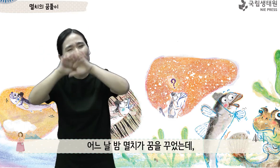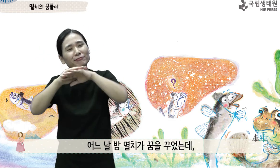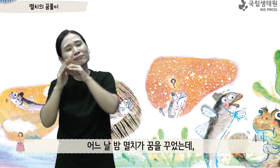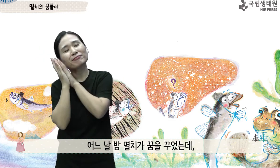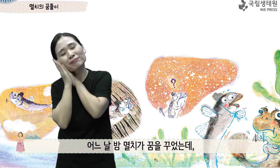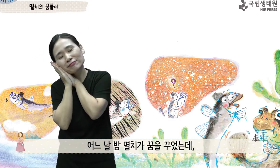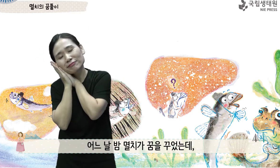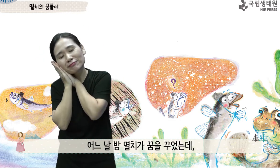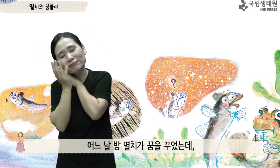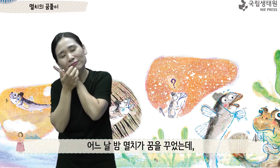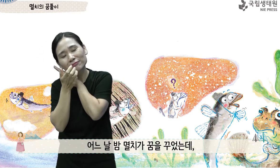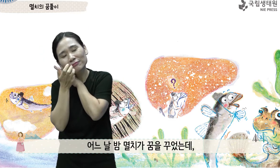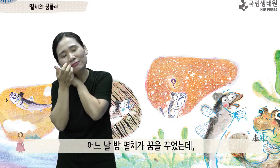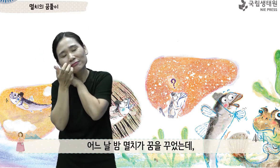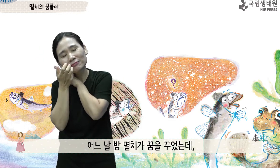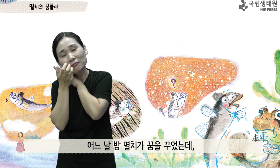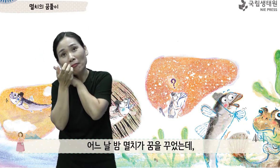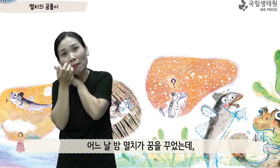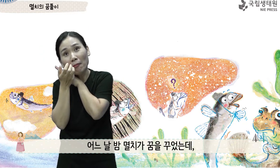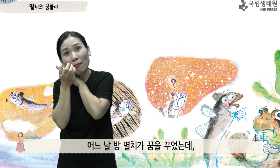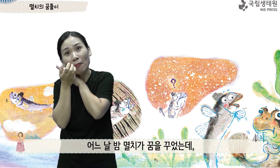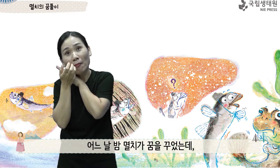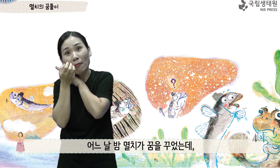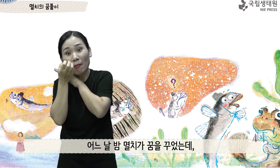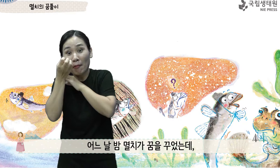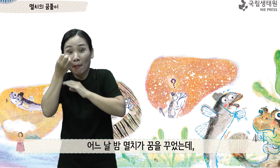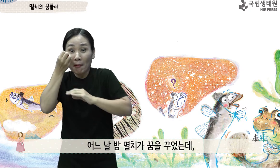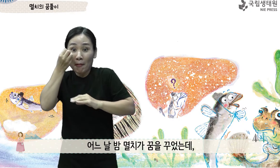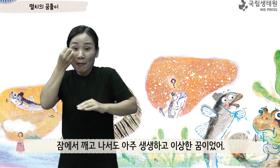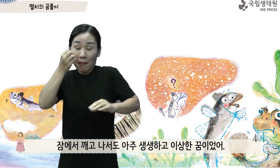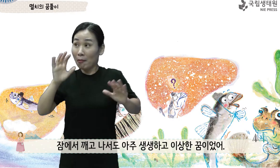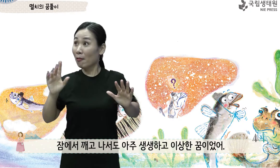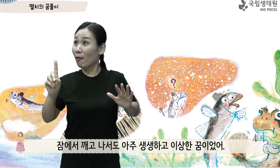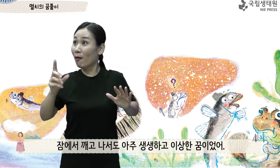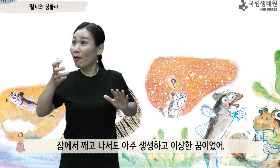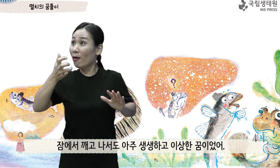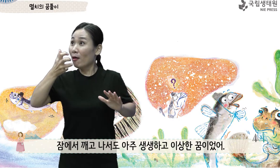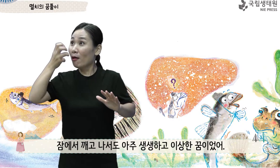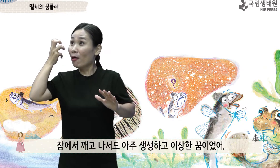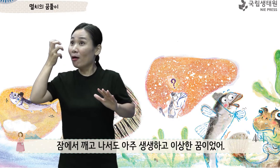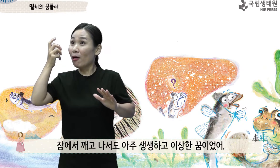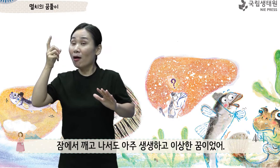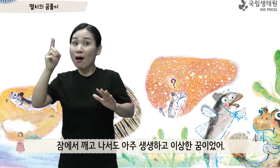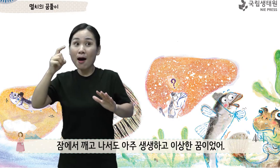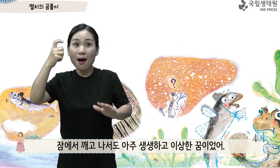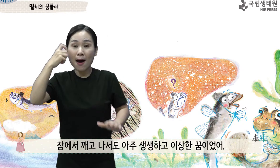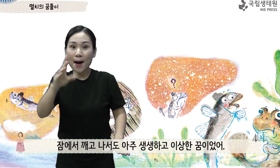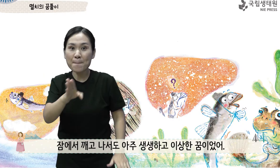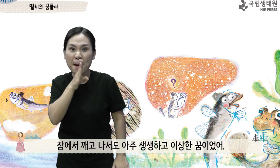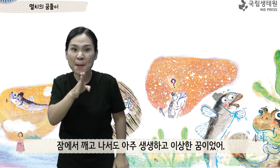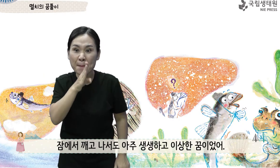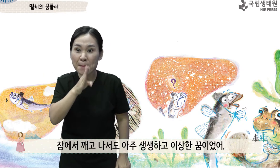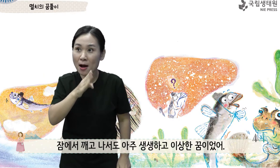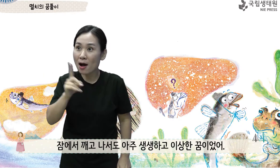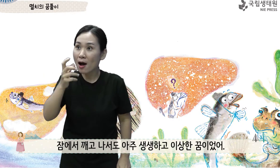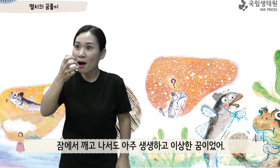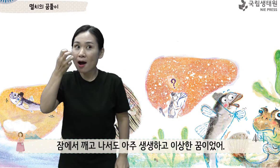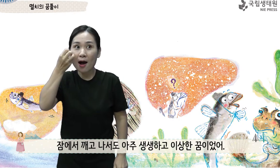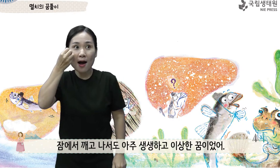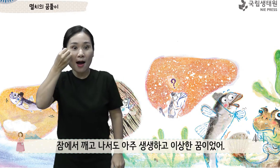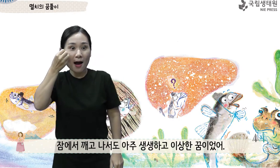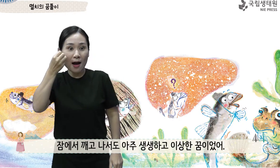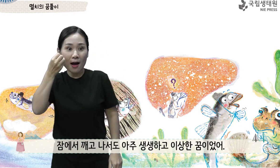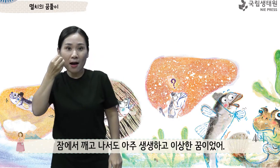어느 날 밤, 멸치가 꿈을 꾸었는데 잠에서 깨고 나서도 아주